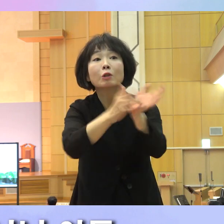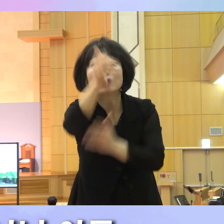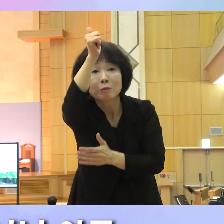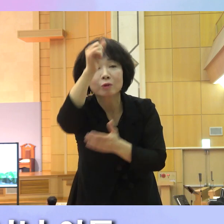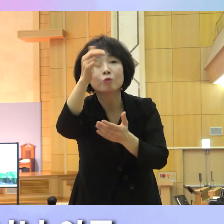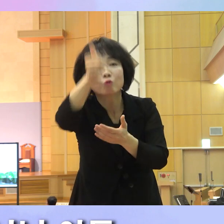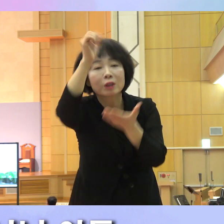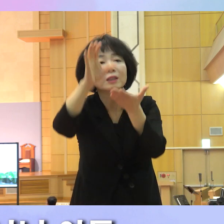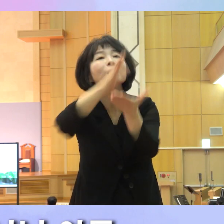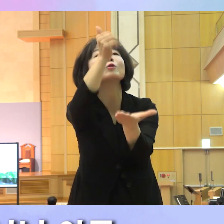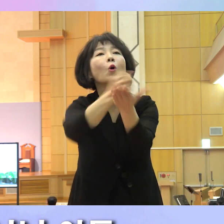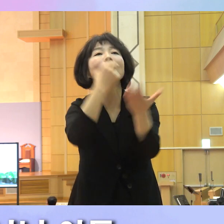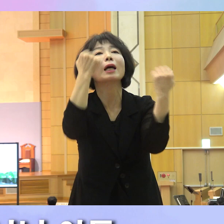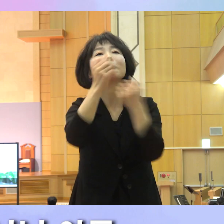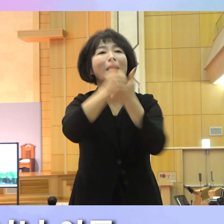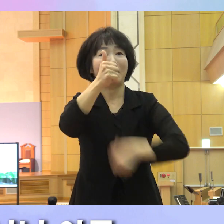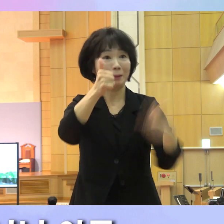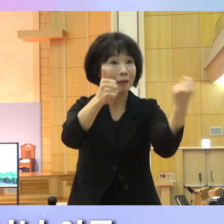내가 복이 있다.